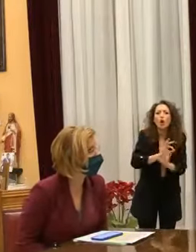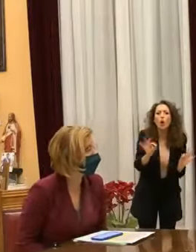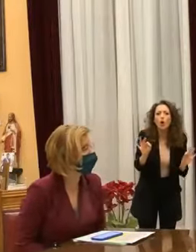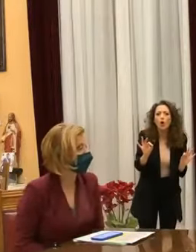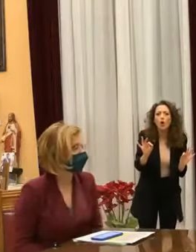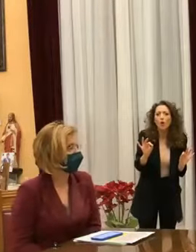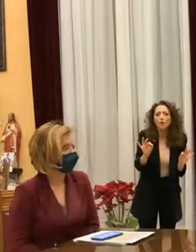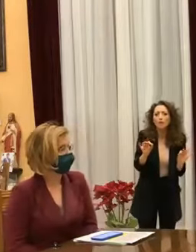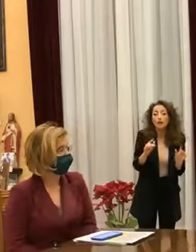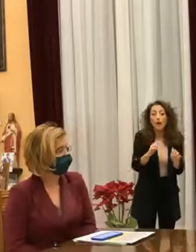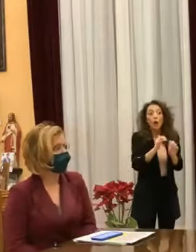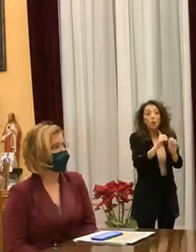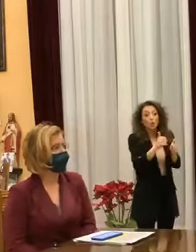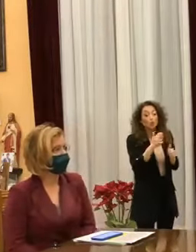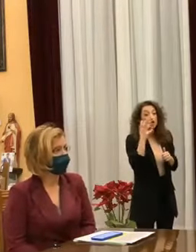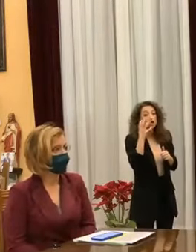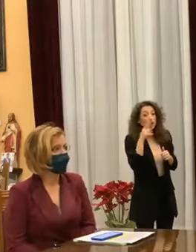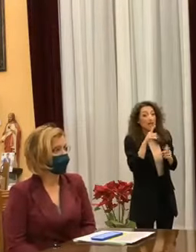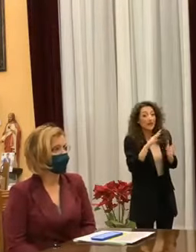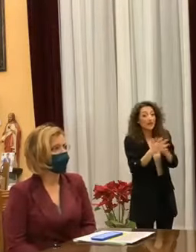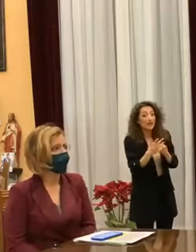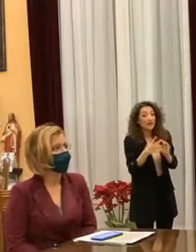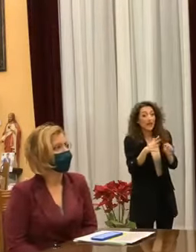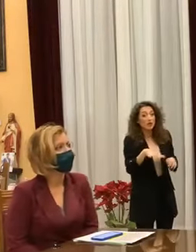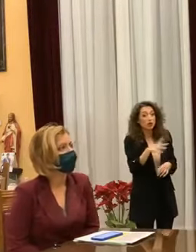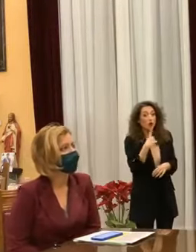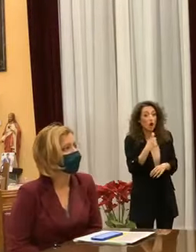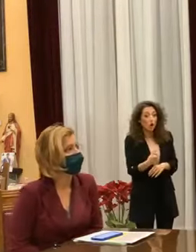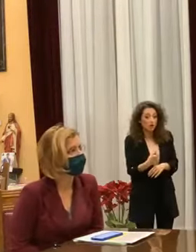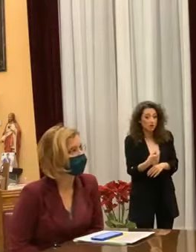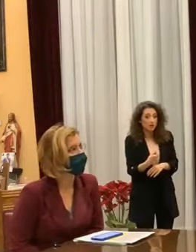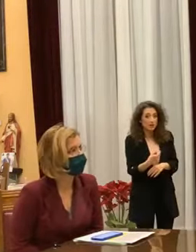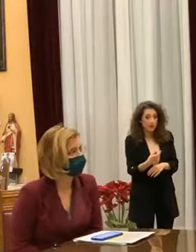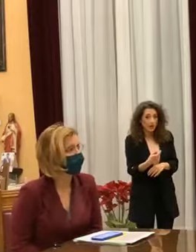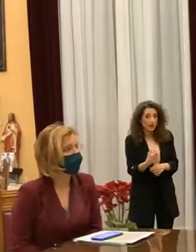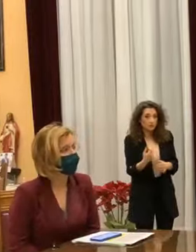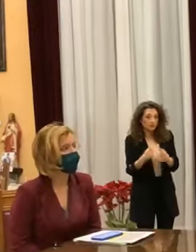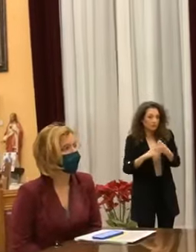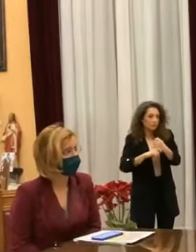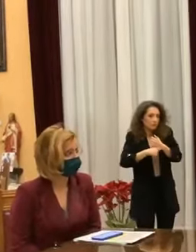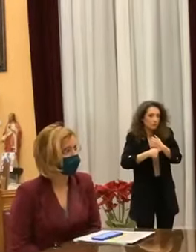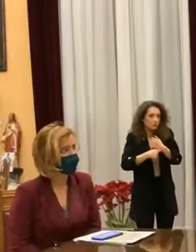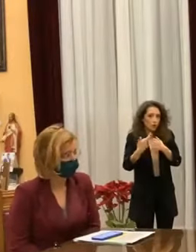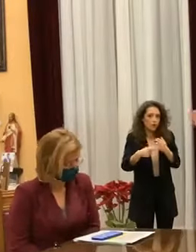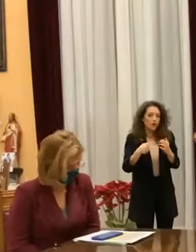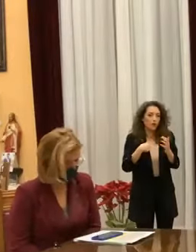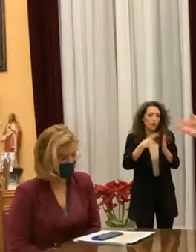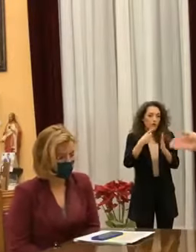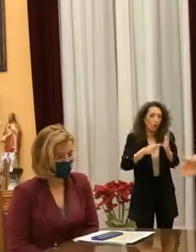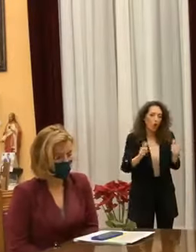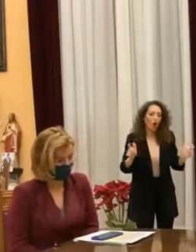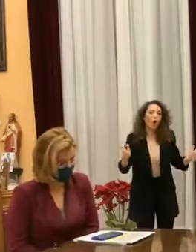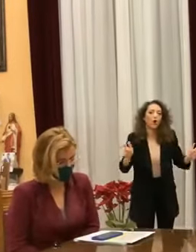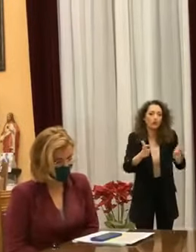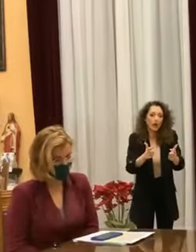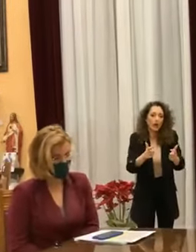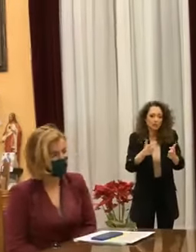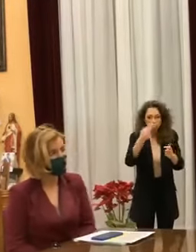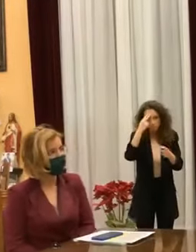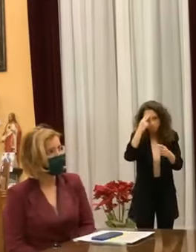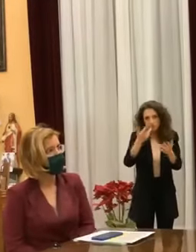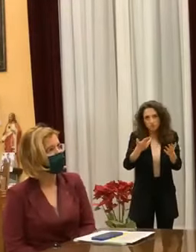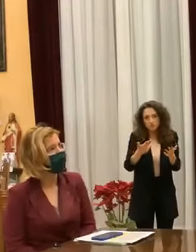zona rossa. L'11 di gennaio, come vi ricorda Daffi, noi eravamo zona ultra rossa, perché io poi avevo applicato pure il lockdown subito dopo.